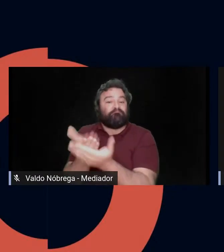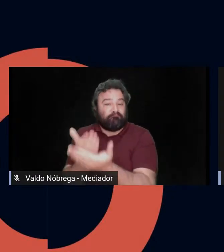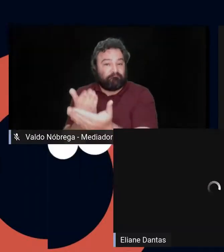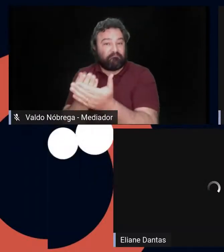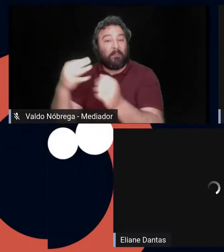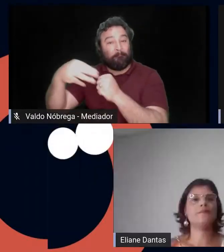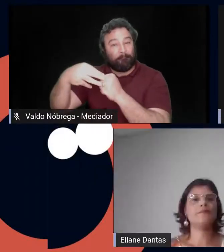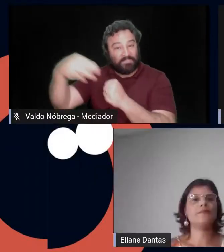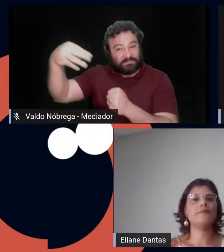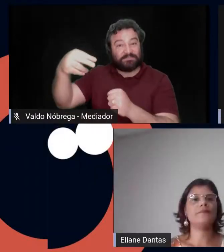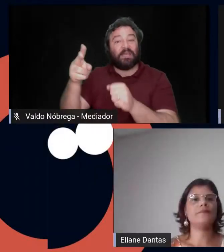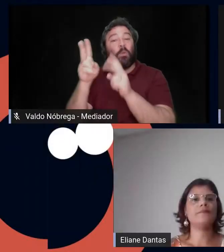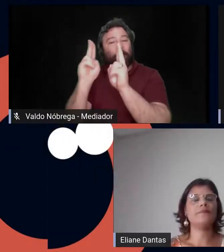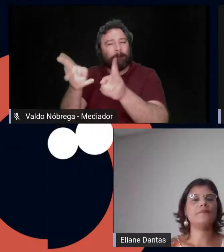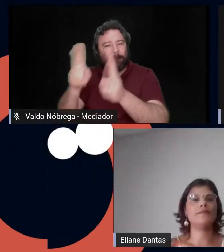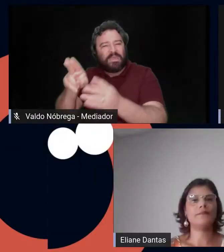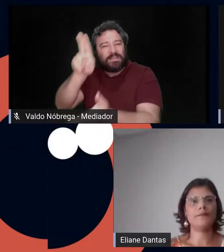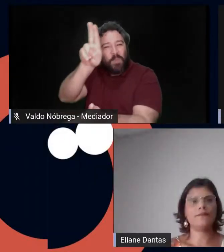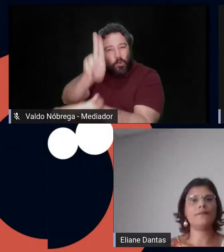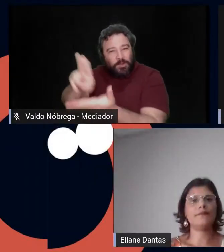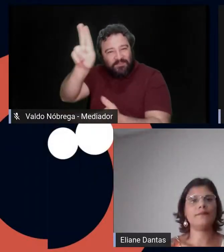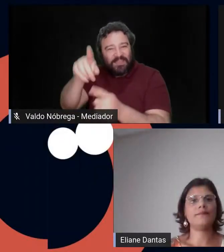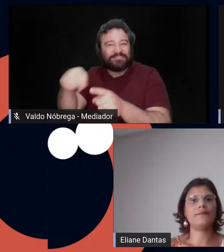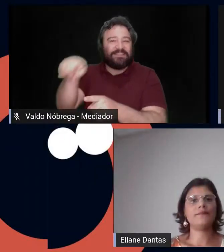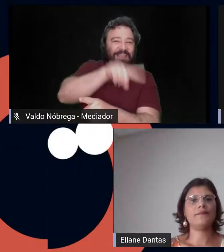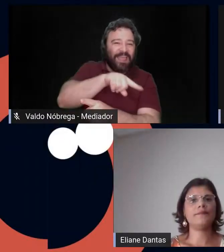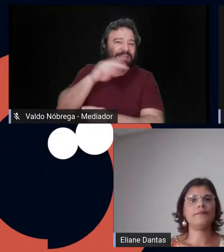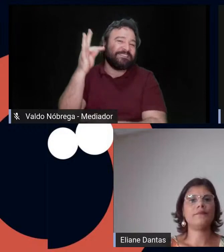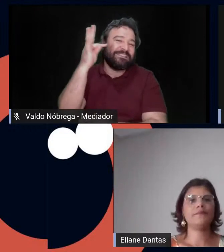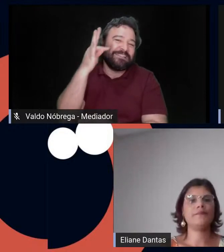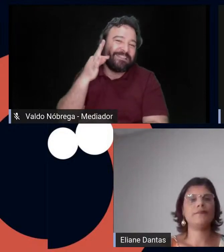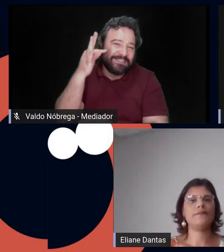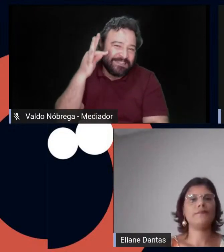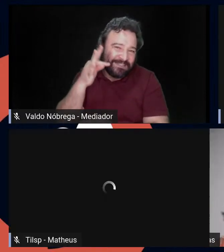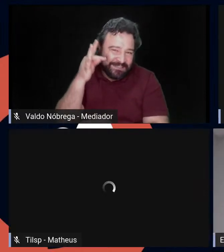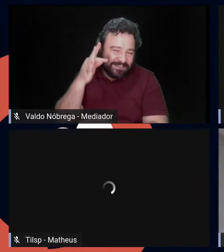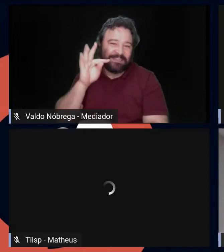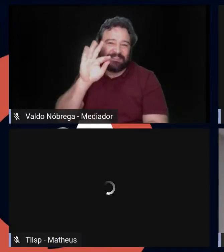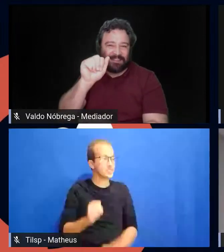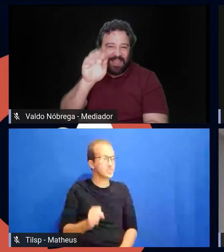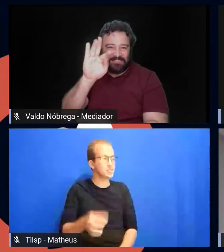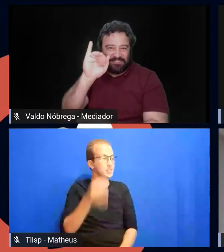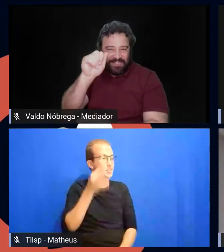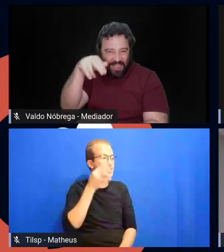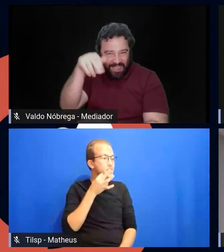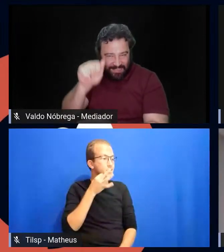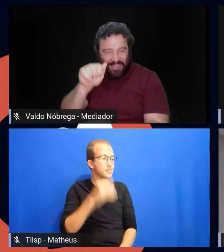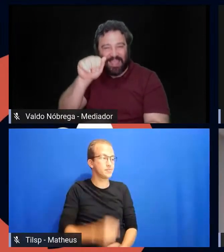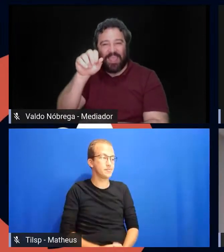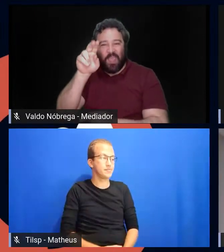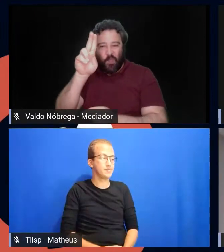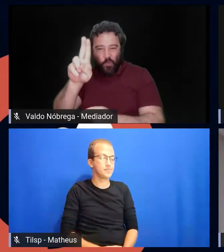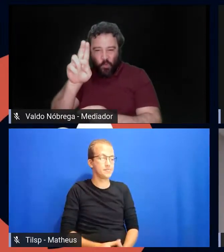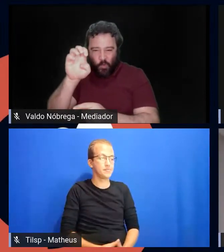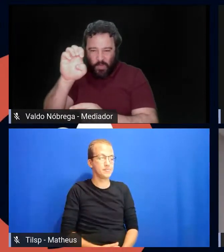Eliane. A Eliane, ela é mestranda da mesma universidade da da